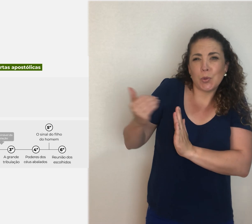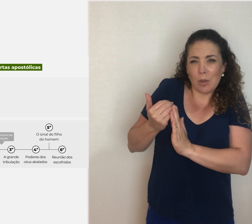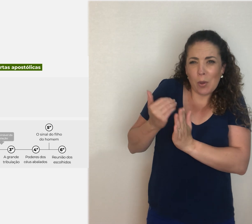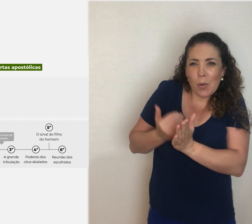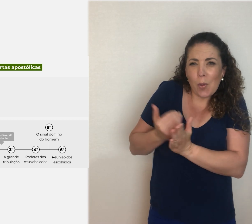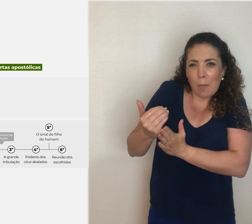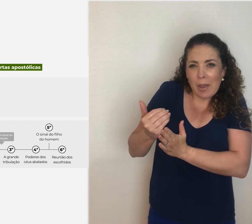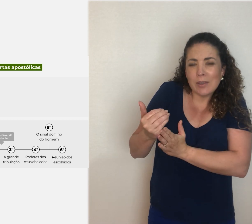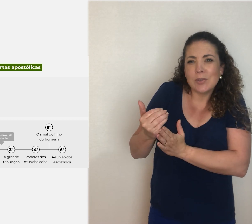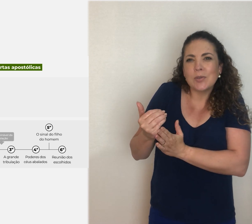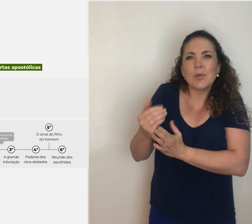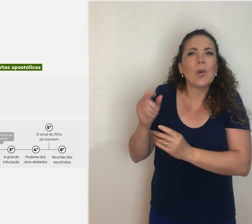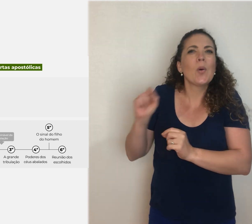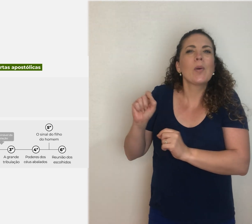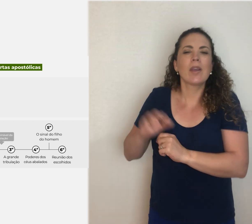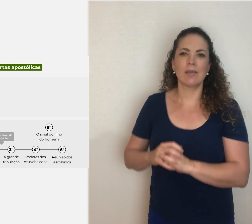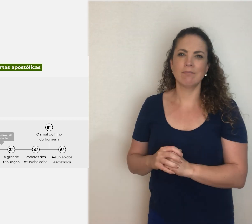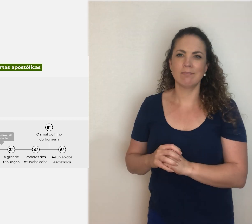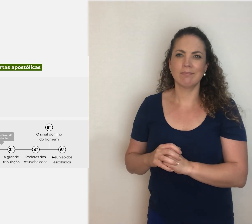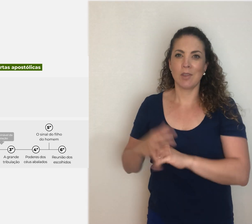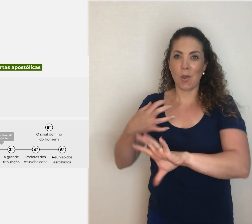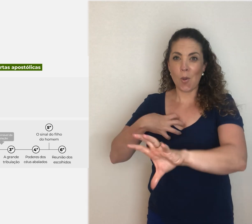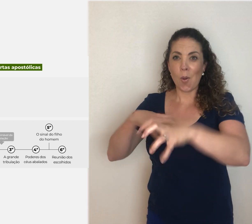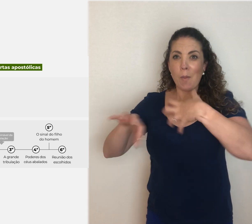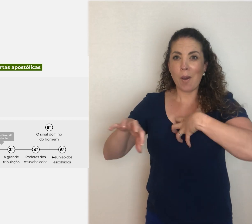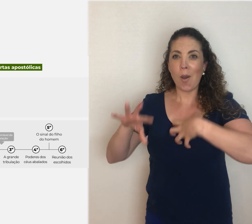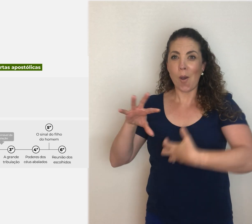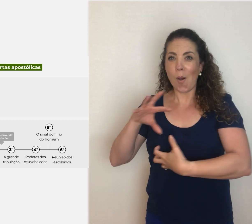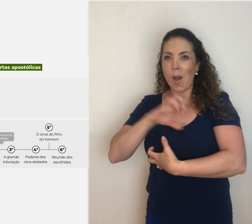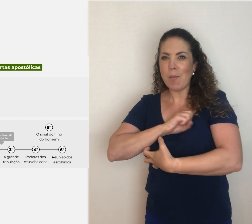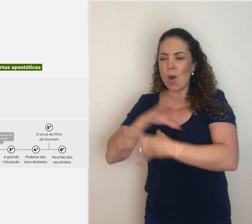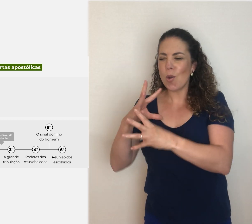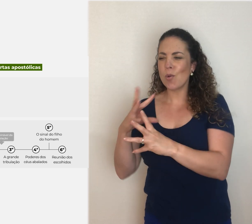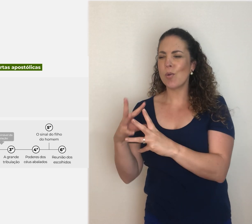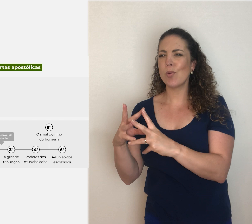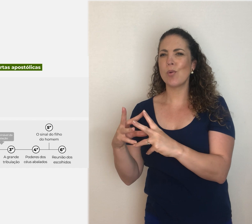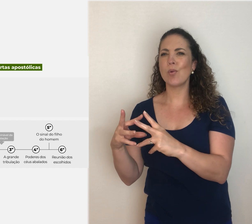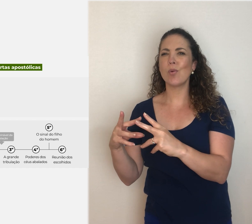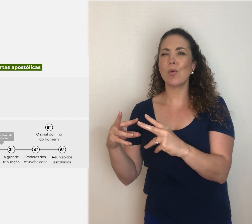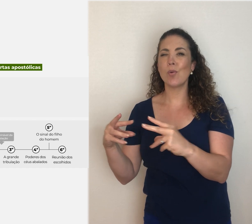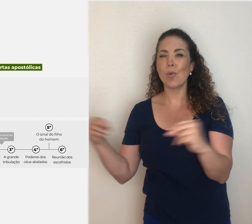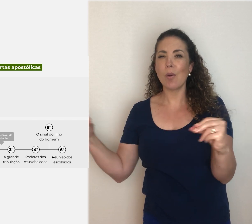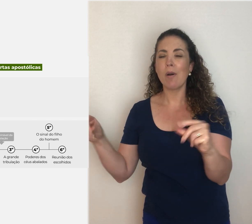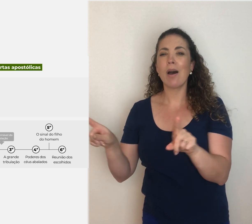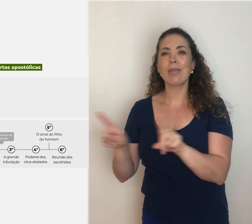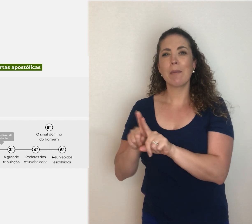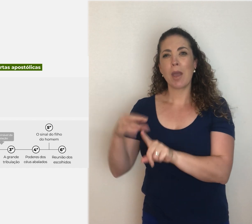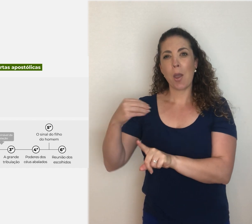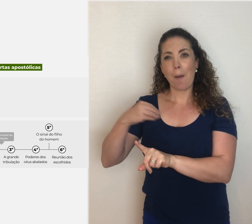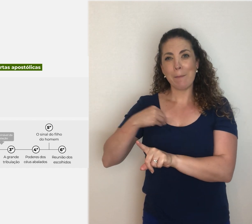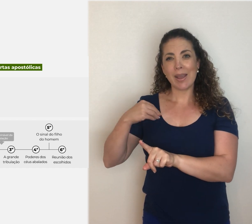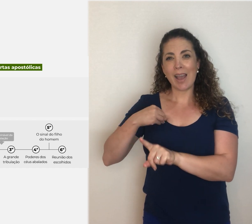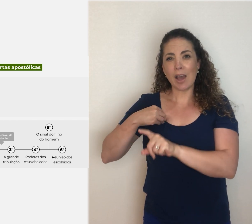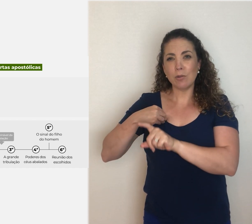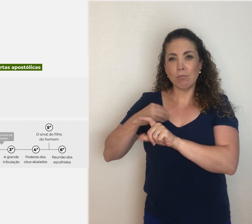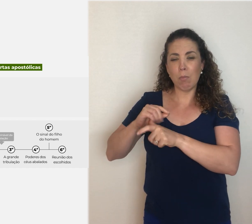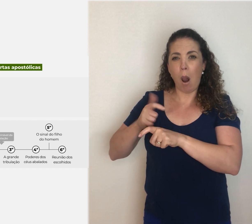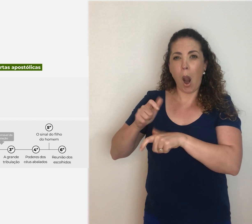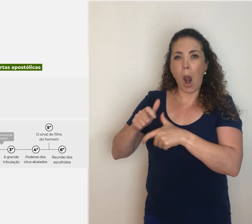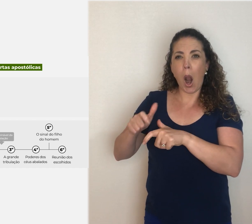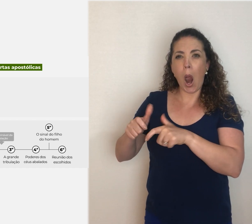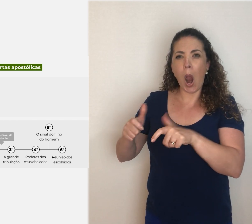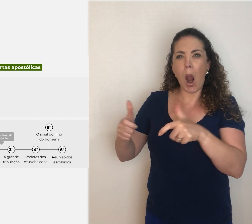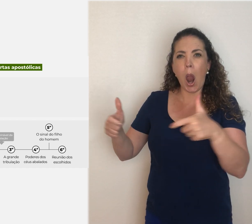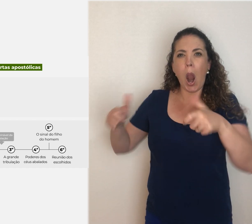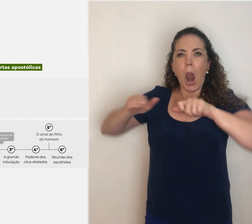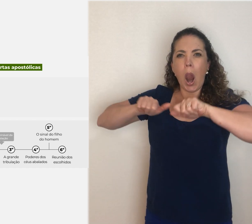o amor de quase todos se esfriará. Neste momento, nesta fase aqui,